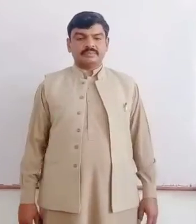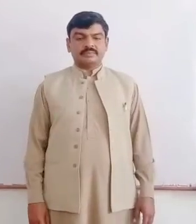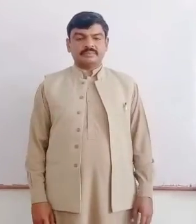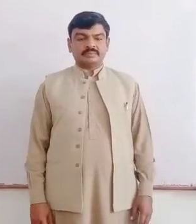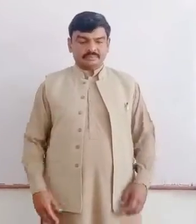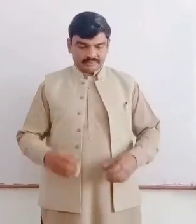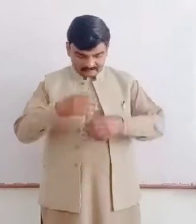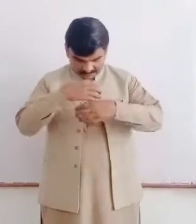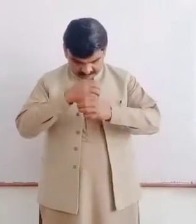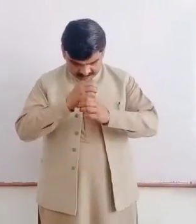खुर्दबीन,